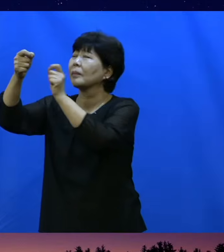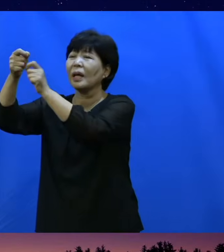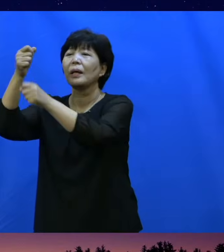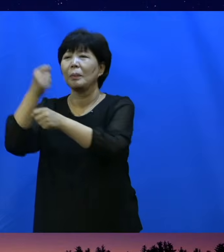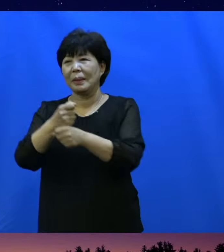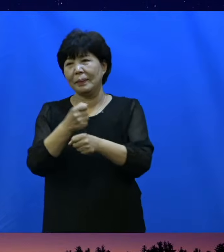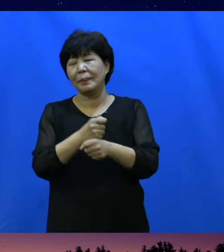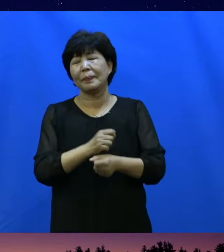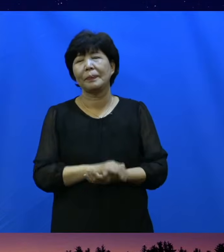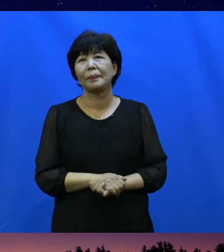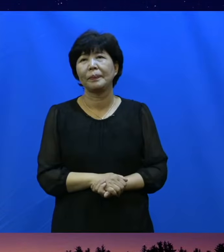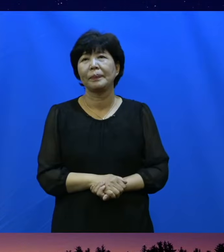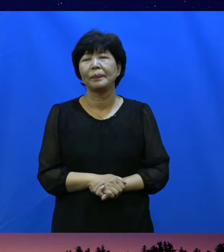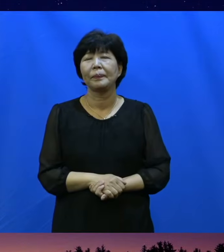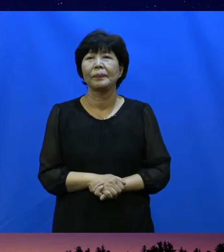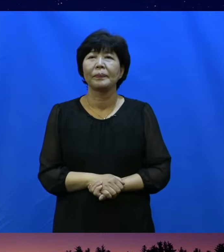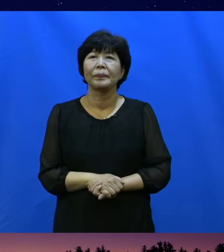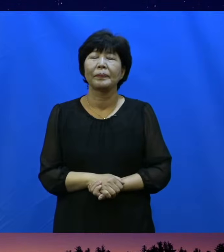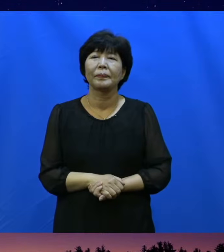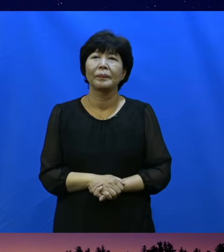역사가 일어납니다.